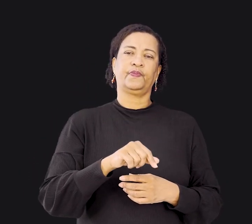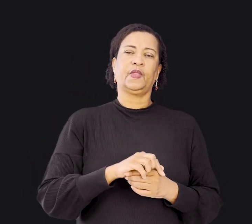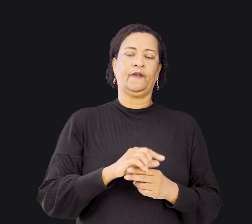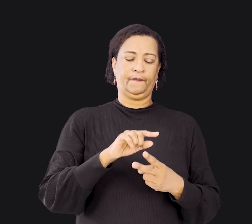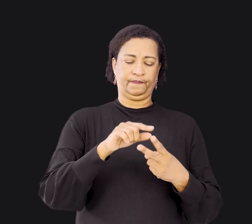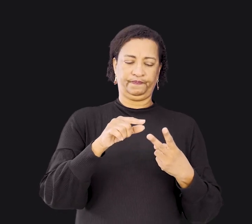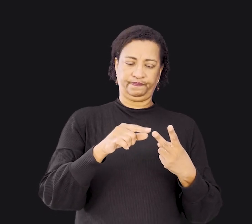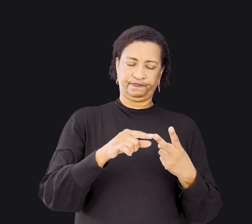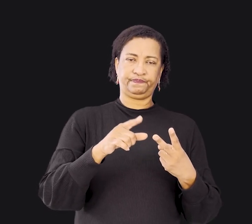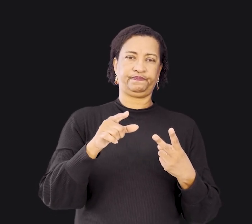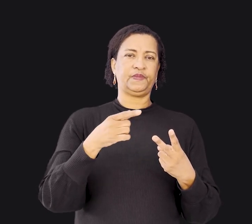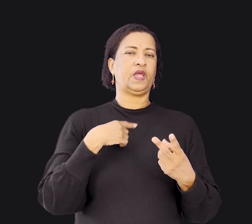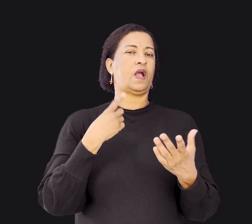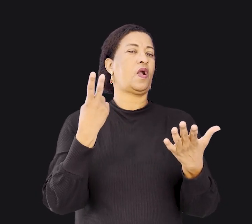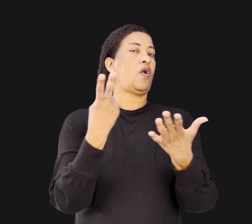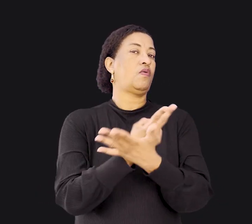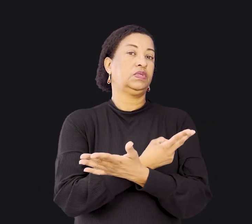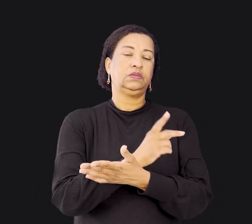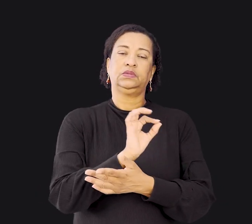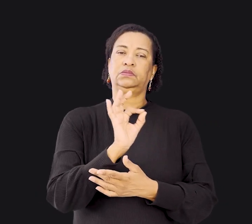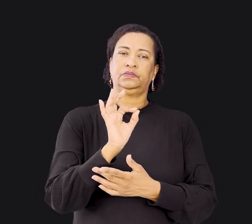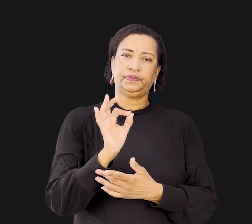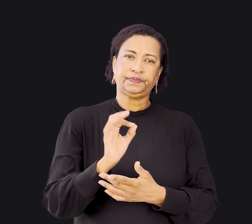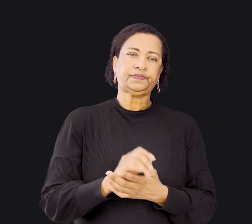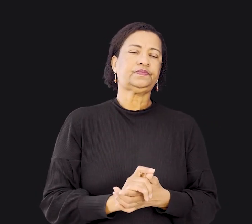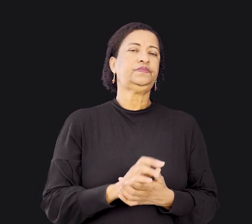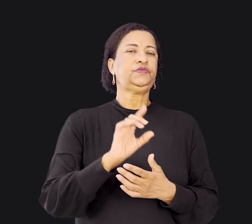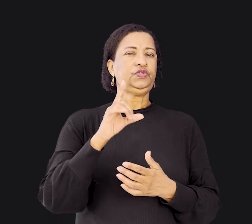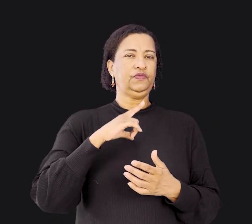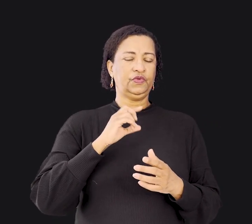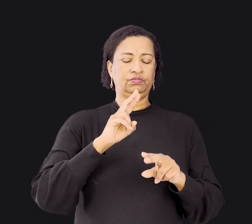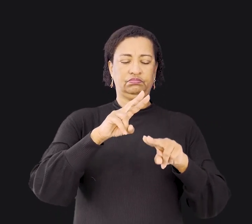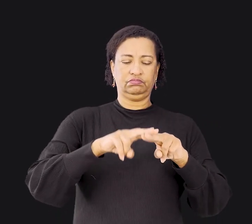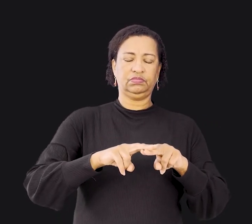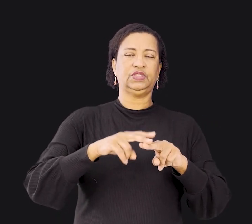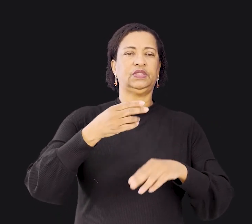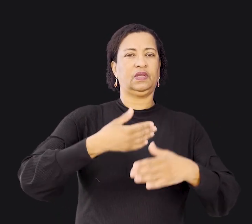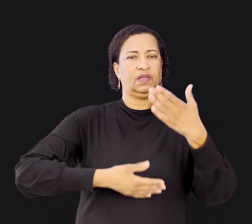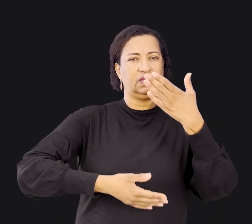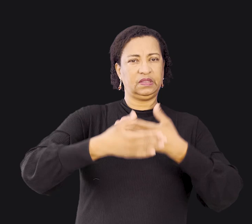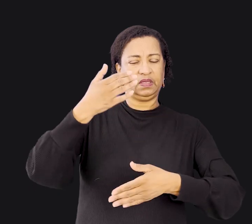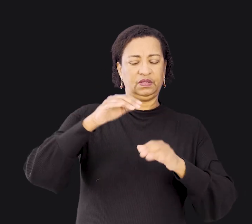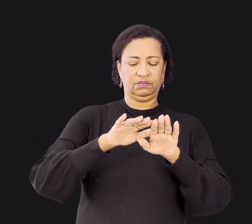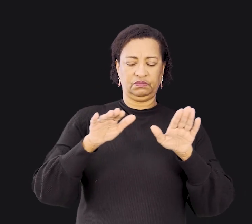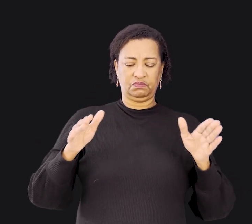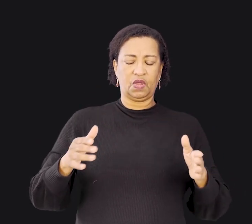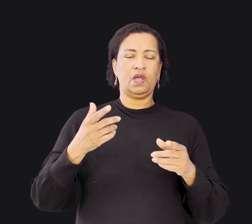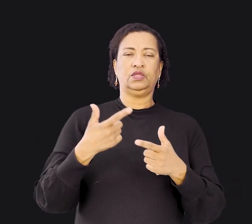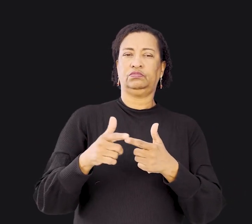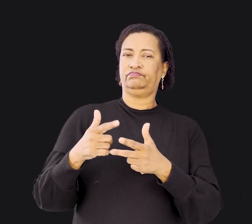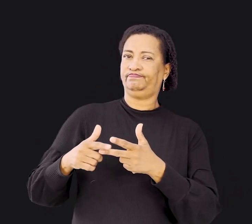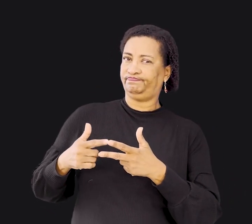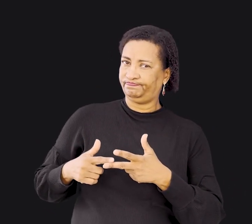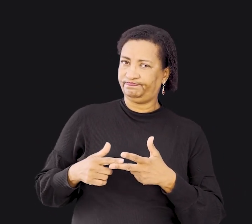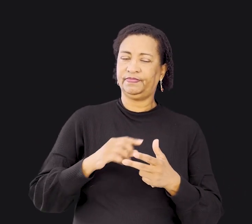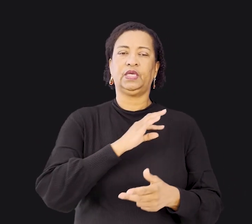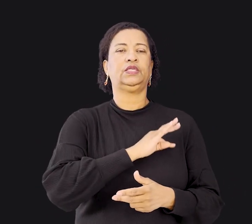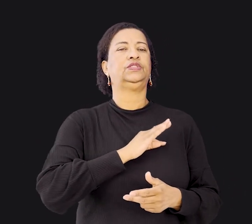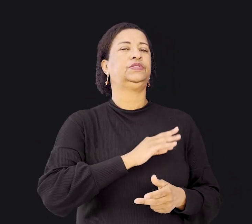duas vem por acidente. Cedo ou tarde cada um vai se sentar diante do seu banquete de consequências. Tiago concorda com